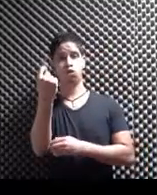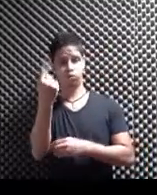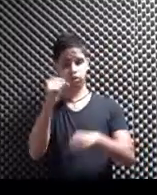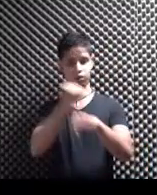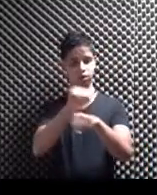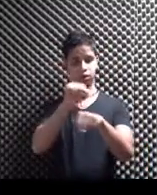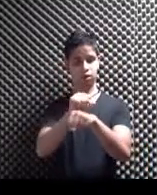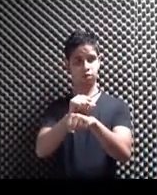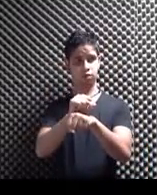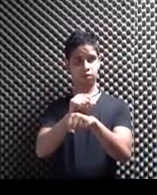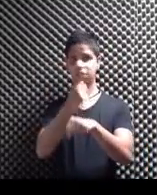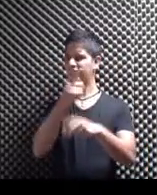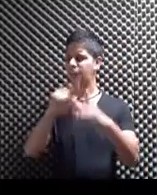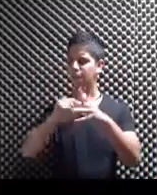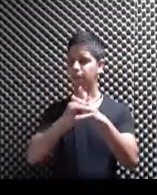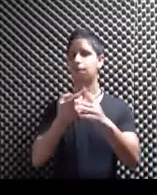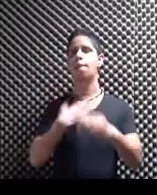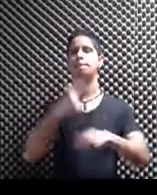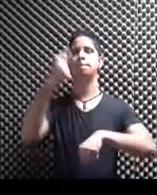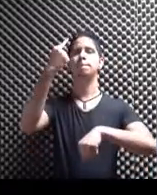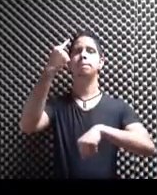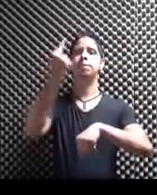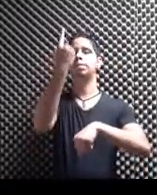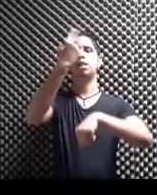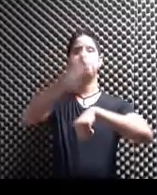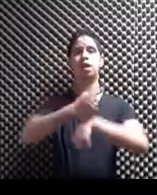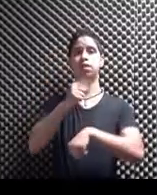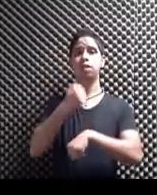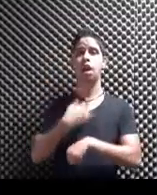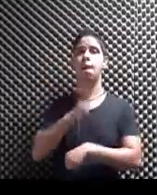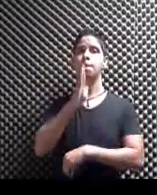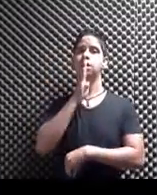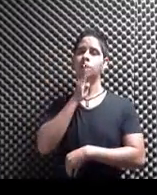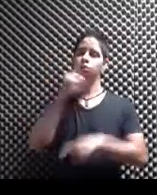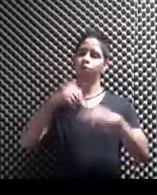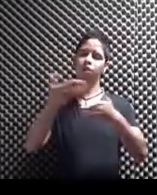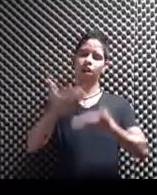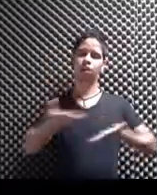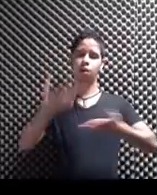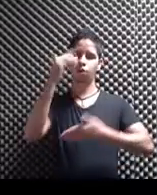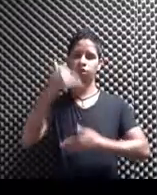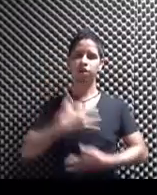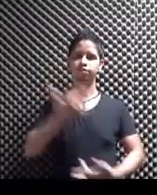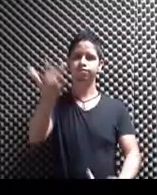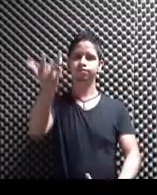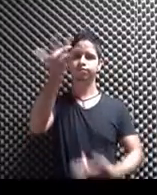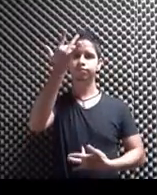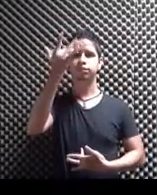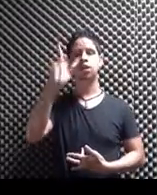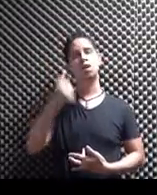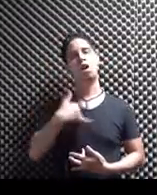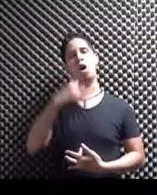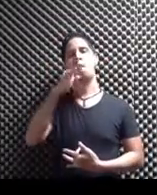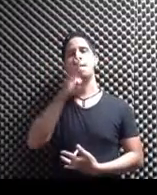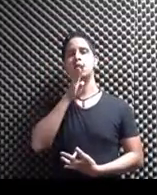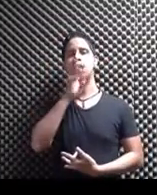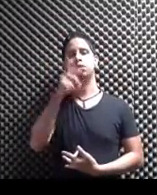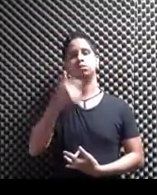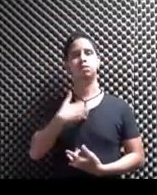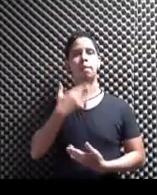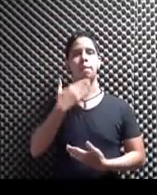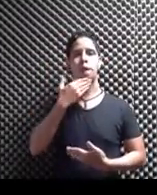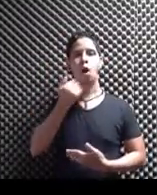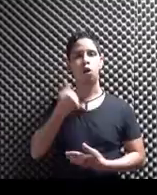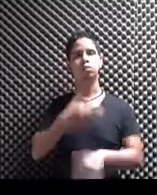Sí, desde que empezamos, Sí, hace mismo. Y José Beltrán, bendito, que no estuvo aquí porque está enfermito. Que se mejore, José. Así que